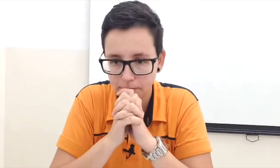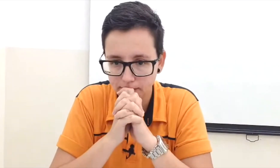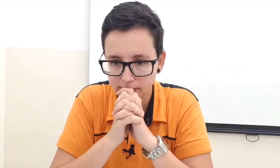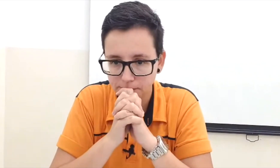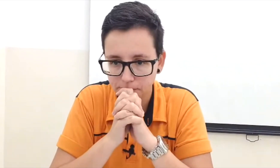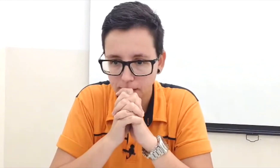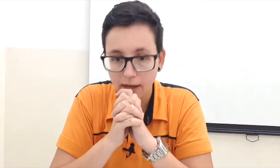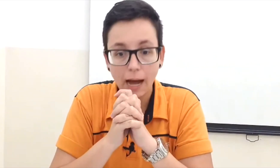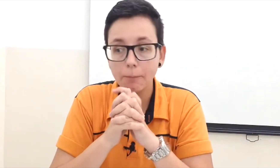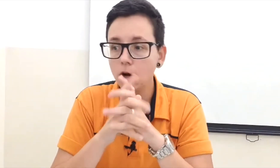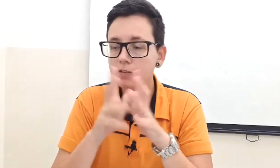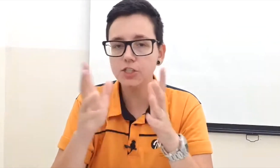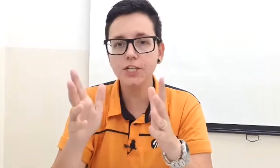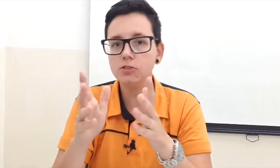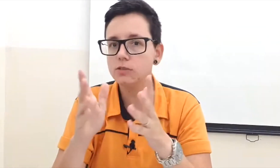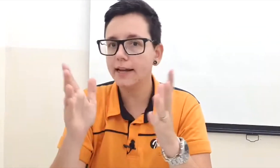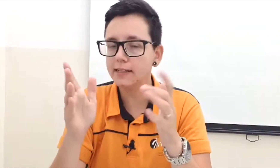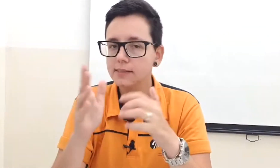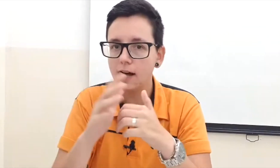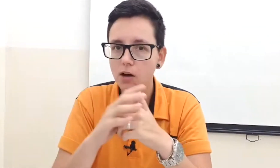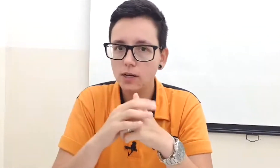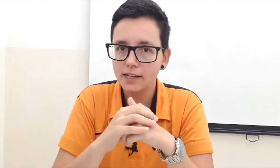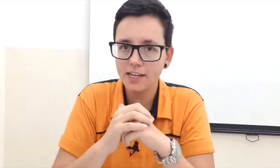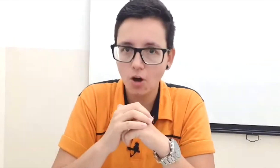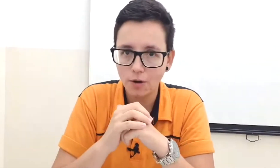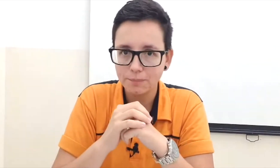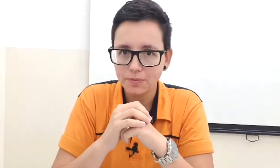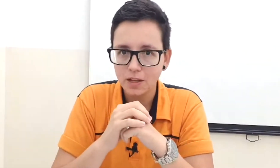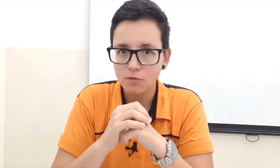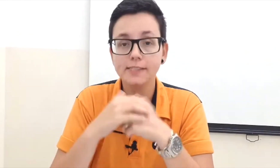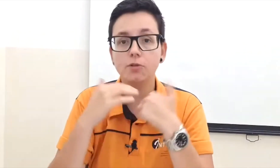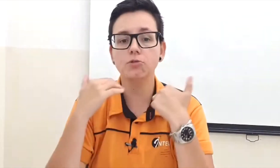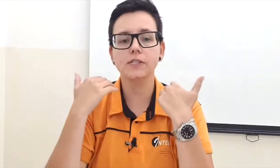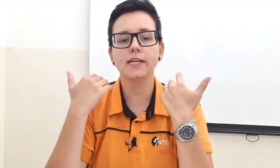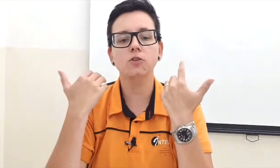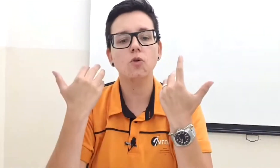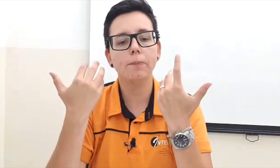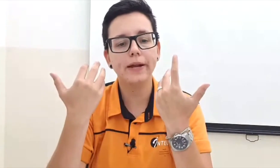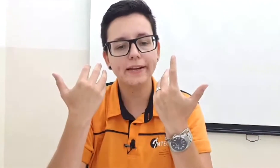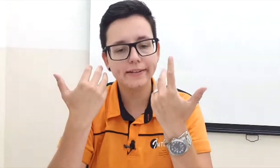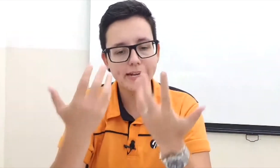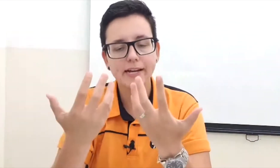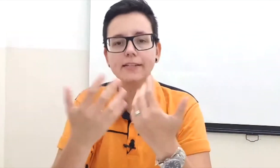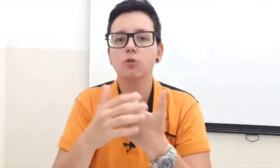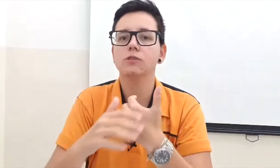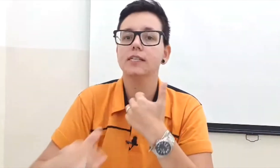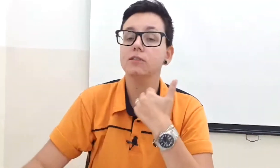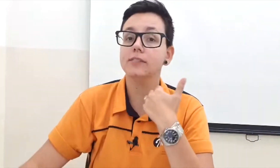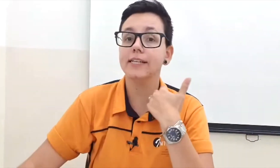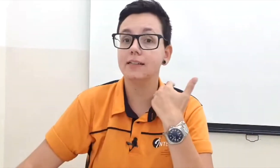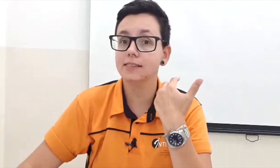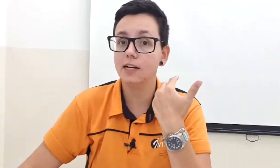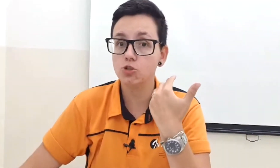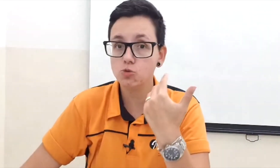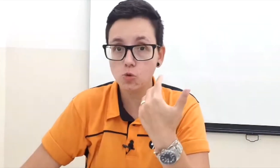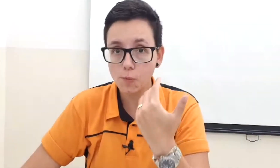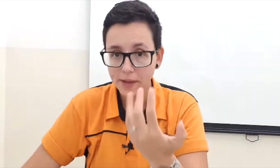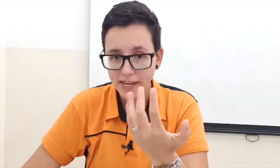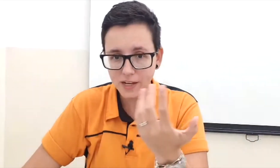Libras? A prova disso está nessa aula aqui, ó. Você está conseguindo compreender, está conseguindo sinalizar junto comigo,